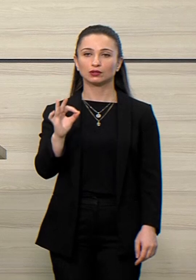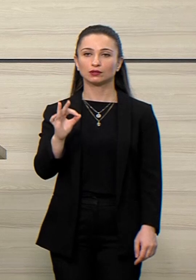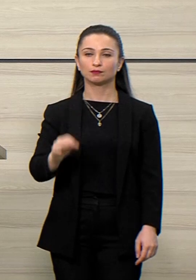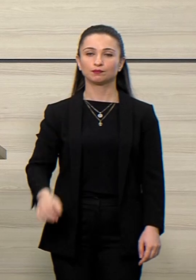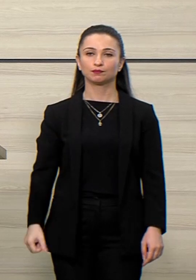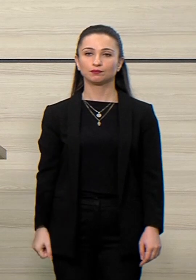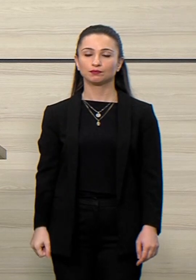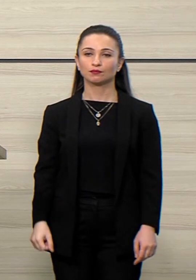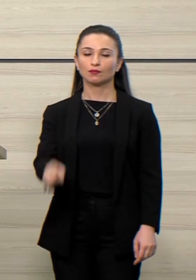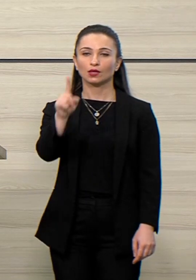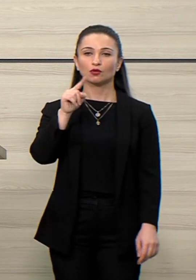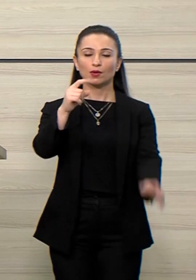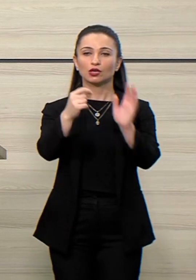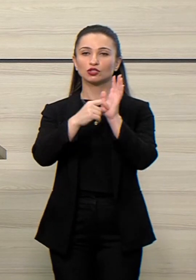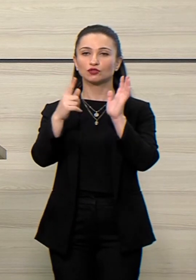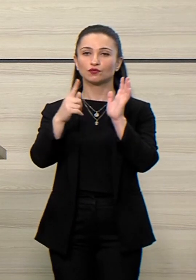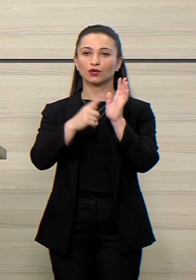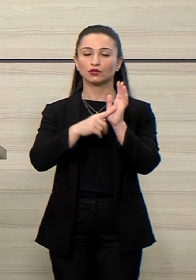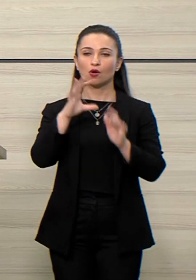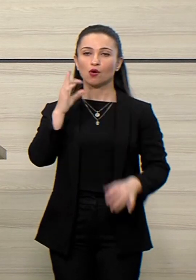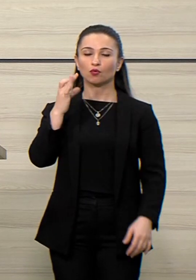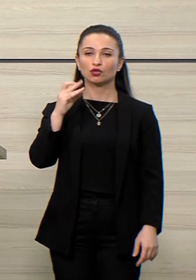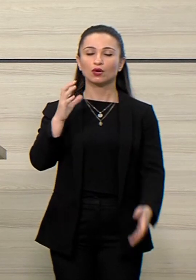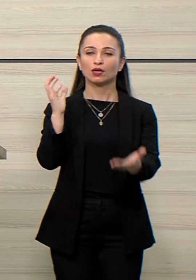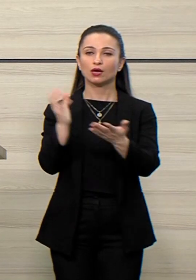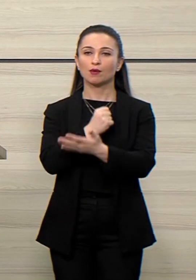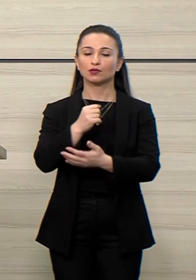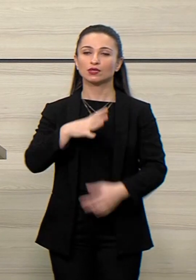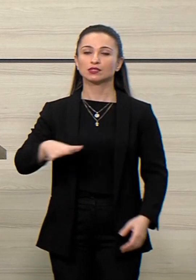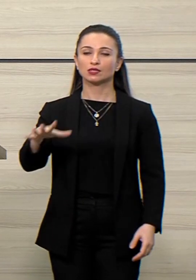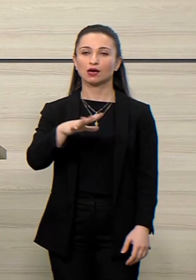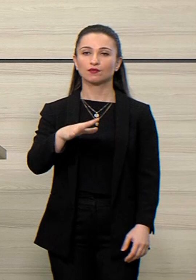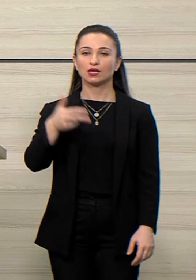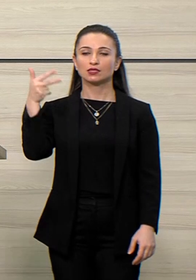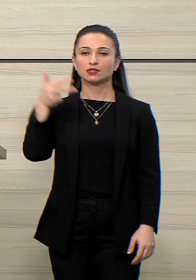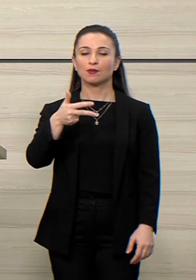0.02%. ნომერი 17 ირაკლი ოქრუაშვილი, გამარჯვებული საქართველოს,